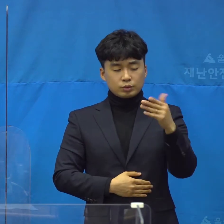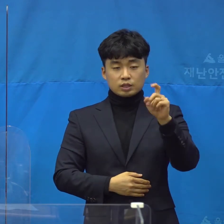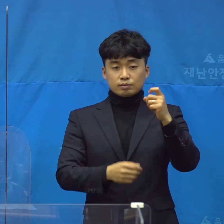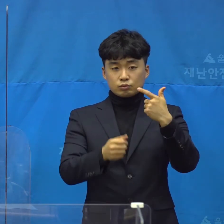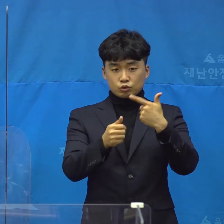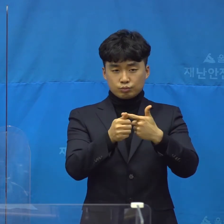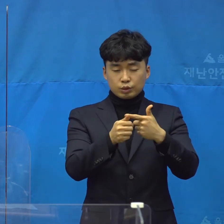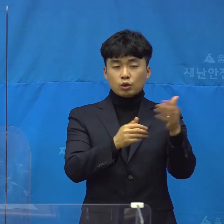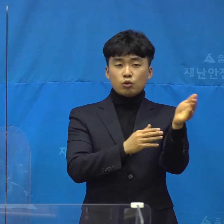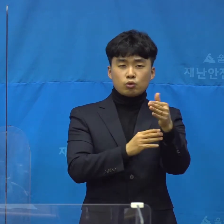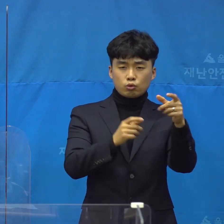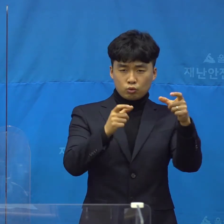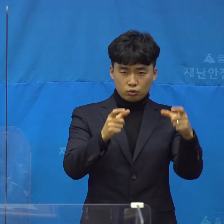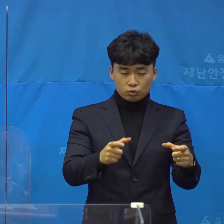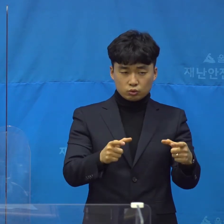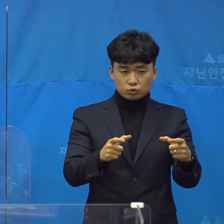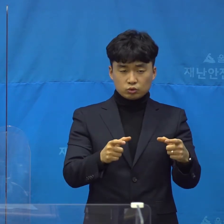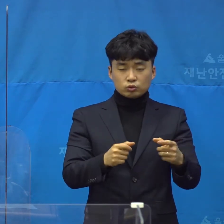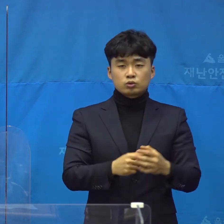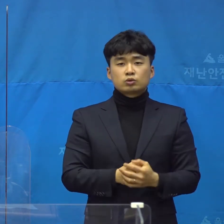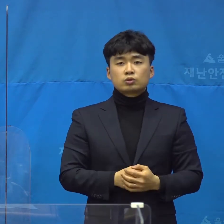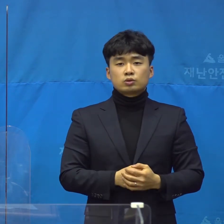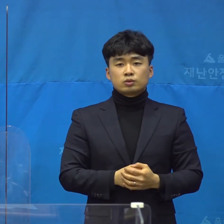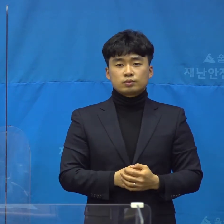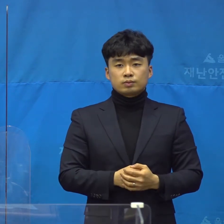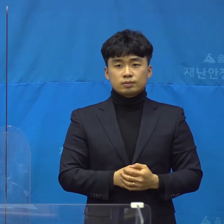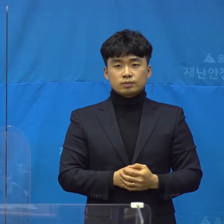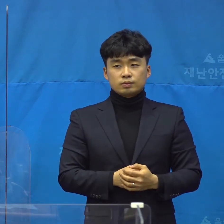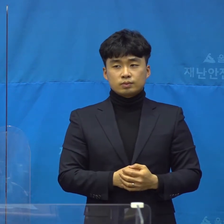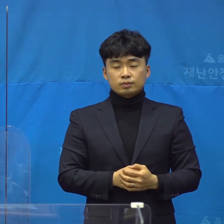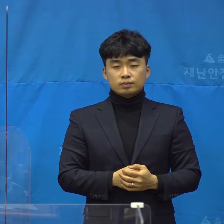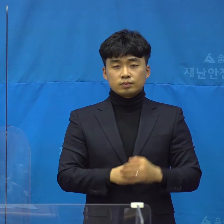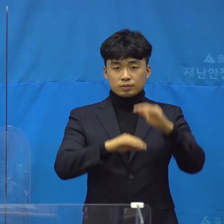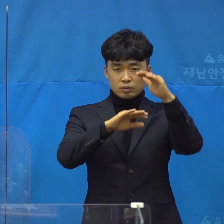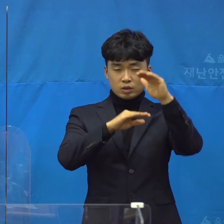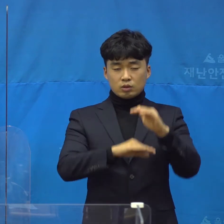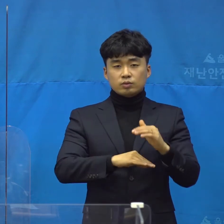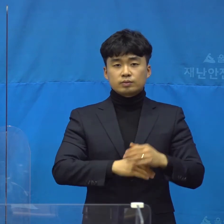916번 동구 거주자인 916번 관련입니다.